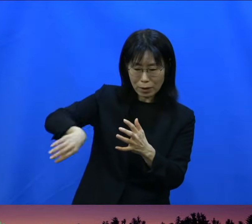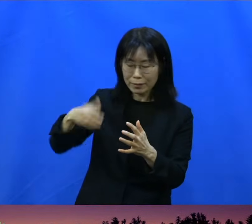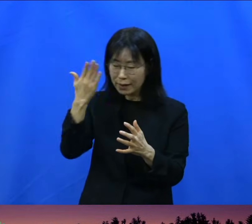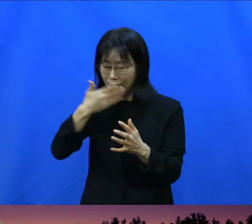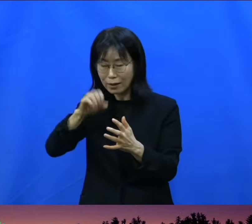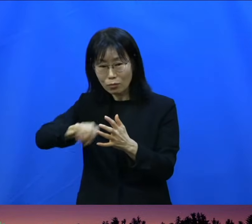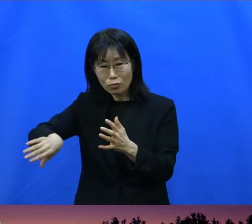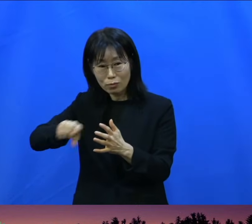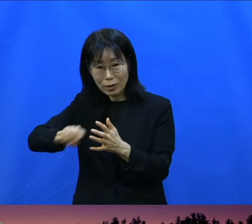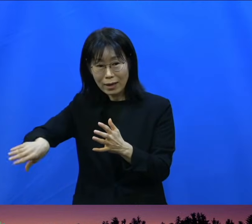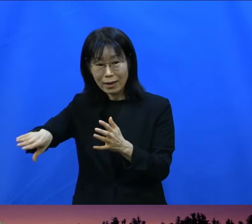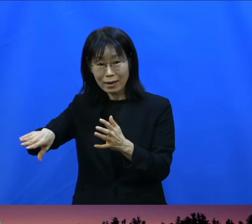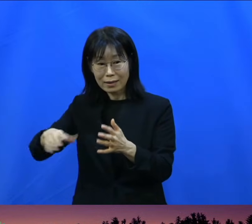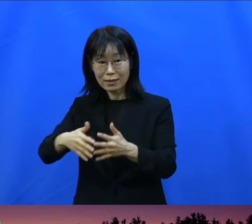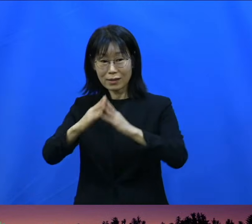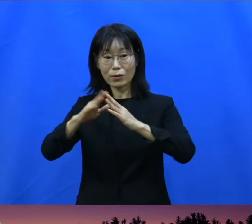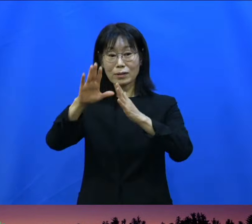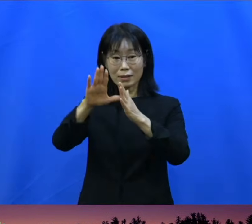네.